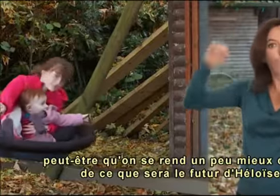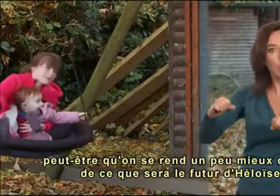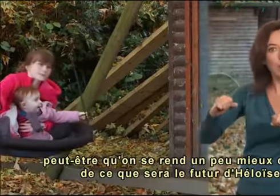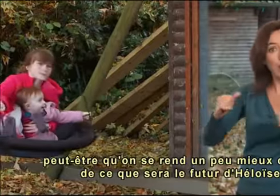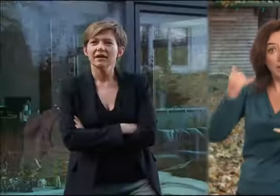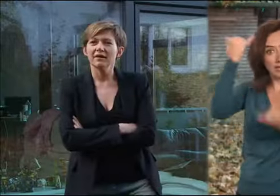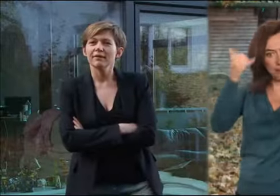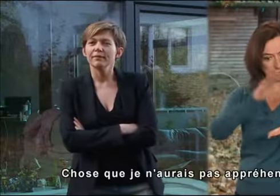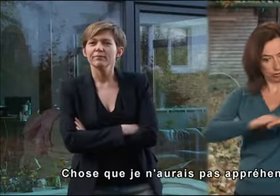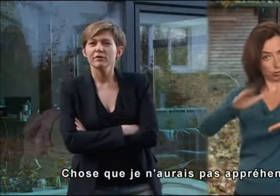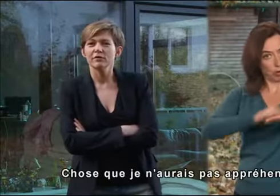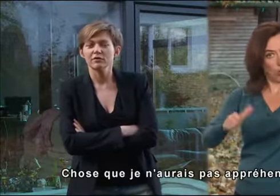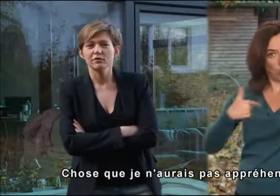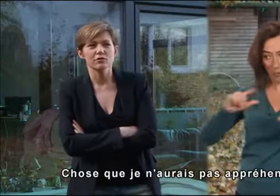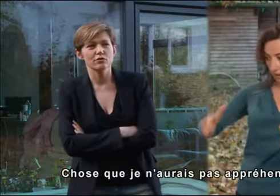futur d'Héloïse.